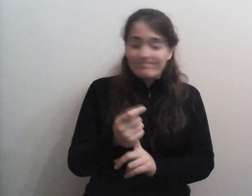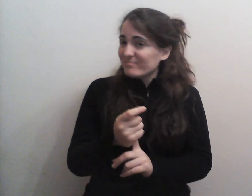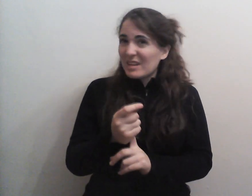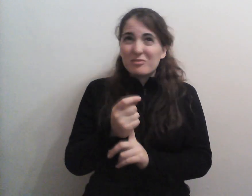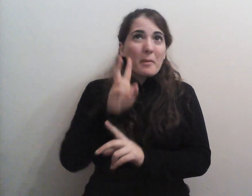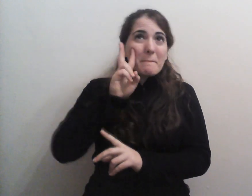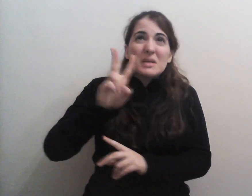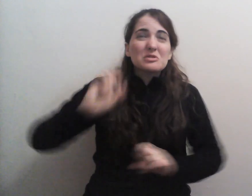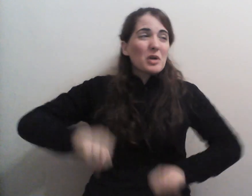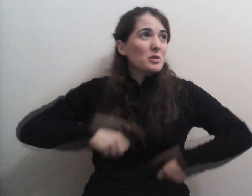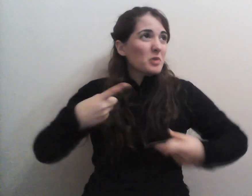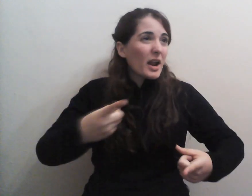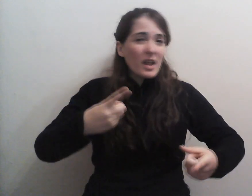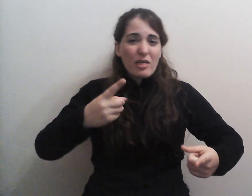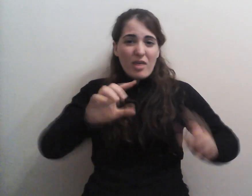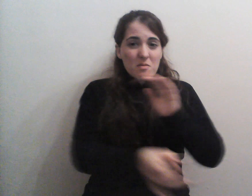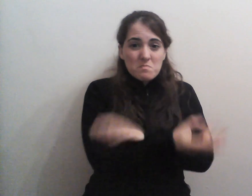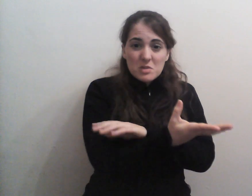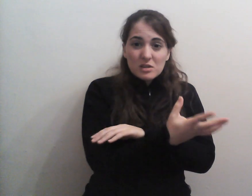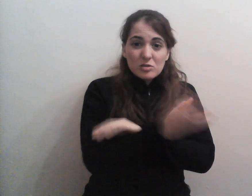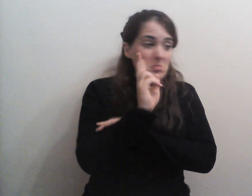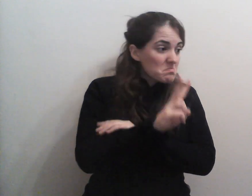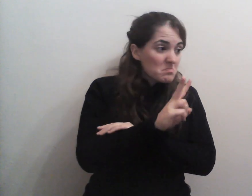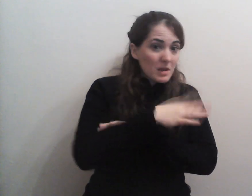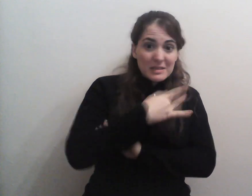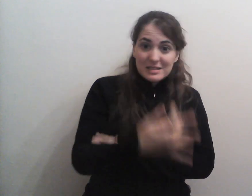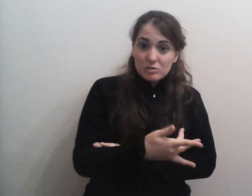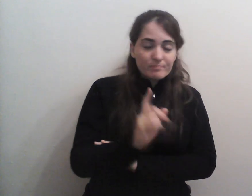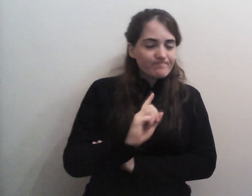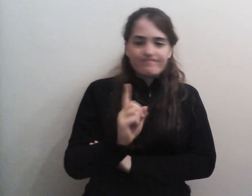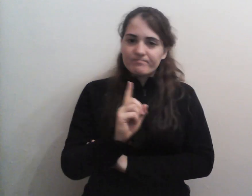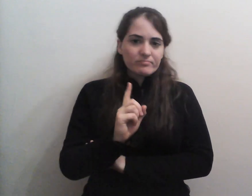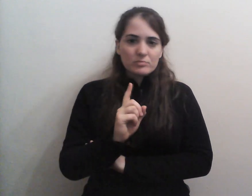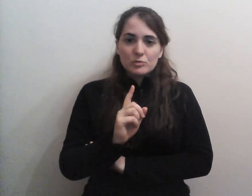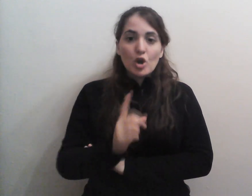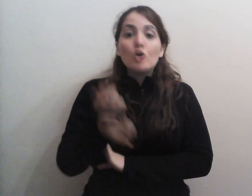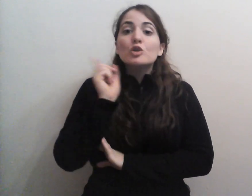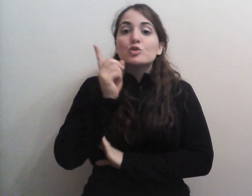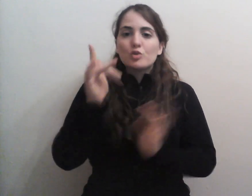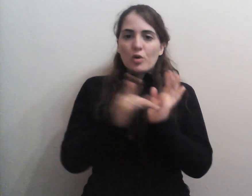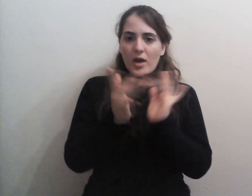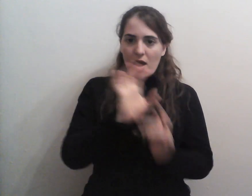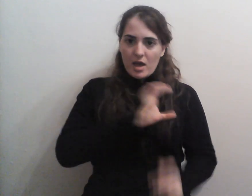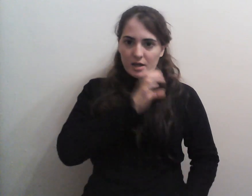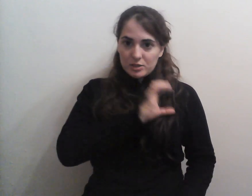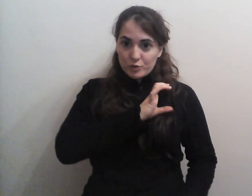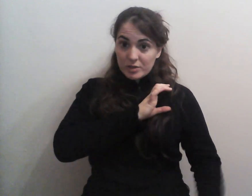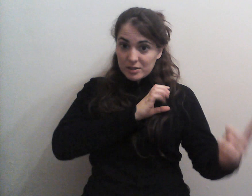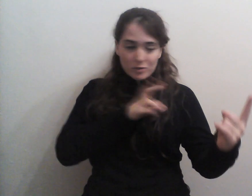natural. Solamente tenemos acceso al Dios del evangelio en Jesucristo. En Cristo,